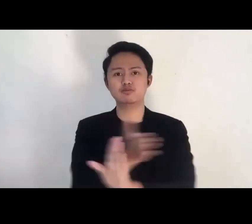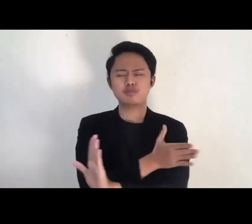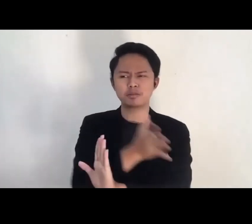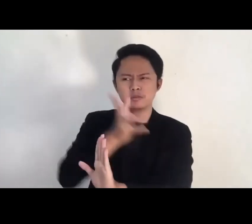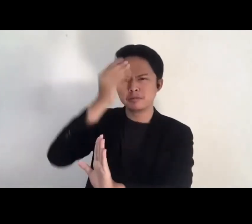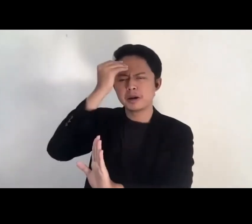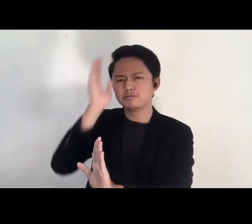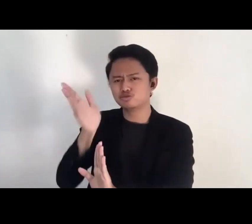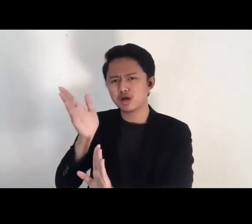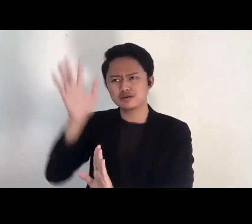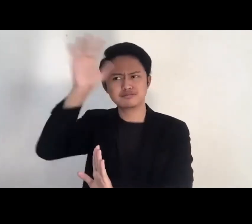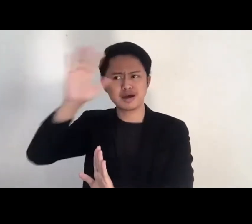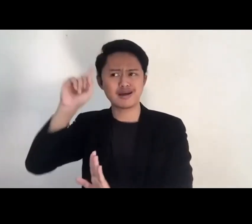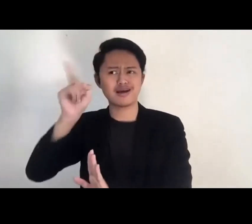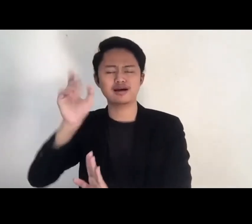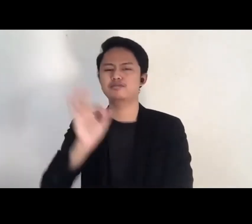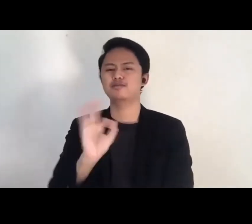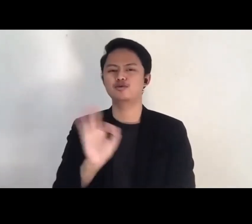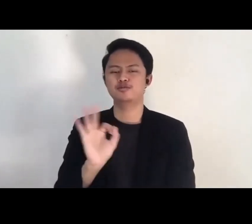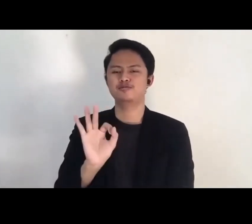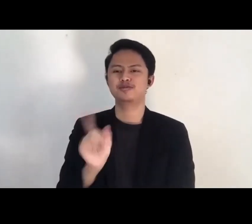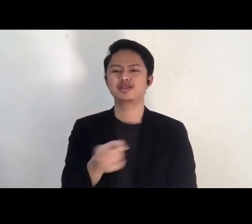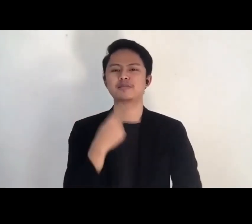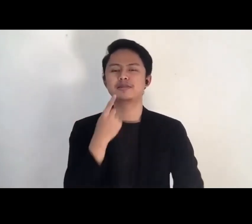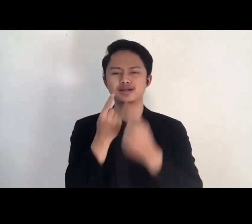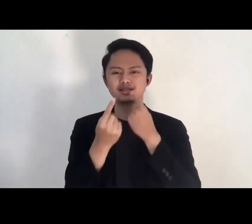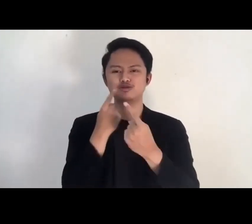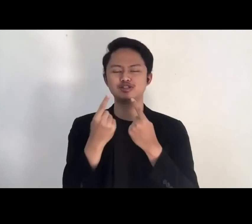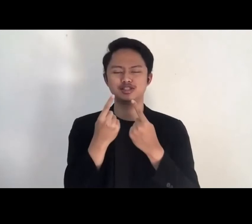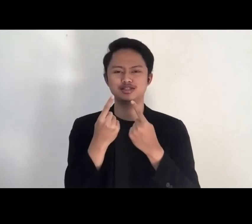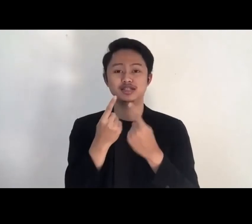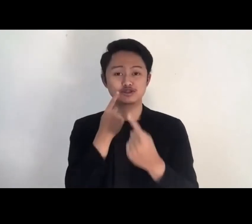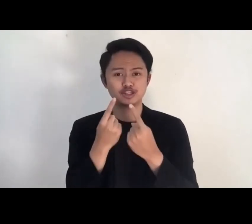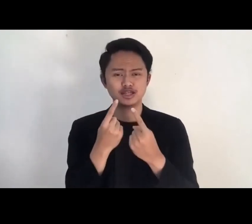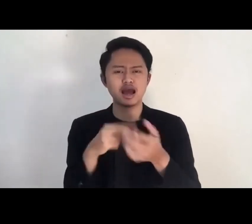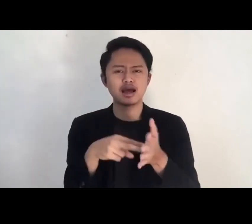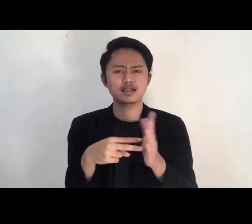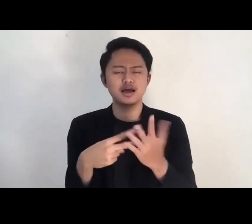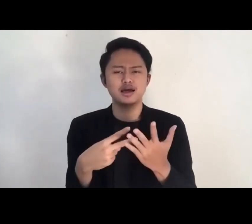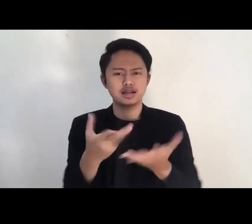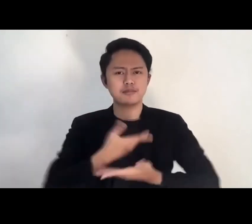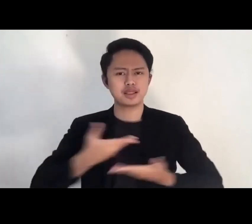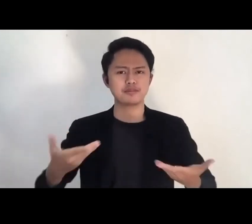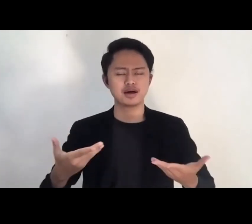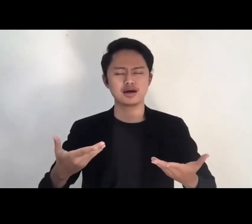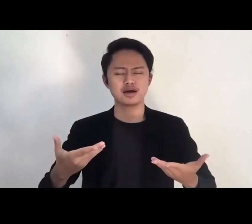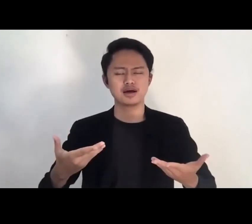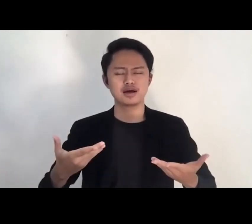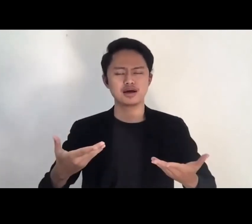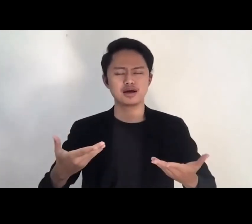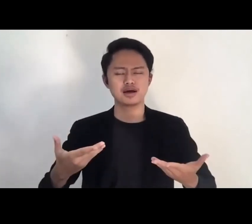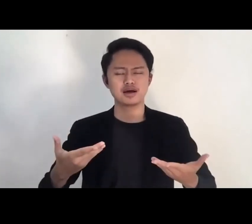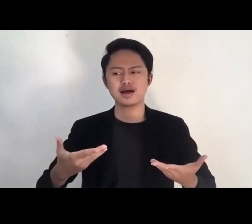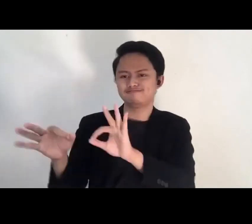Karena itu, dari hasil diskusi kecil kami menyepakati agar atas kerjasama kita